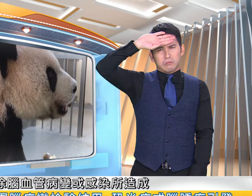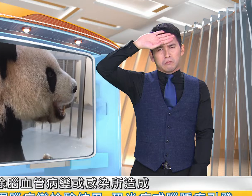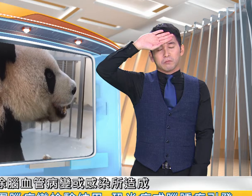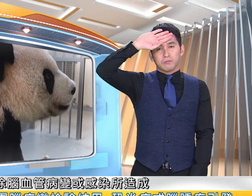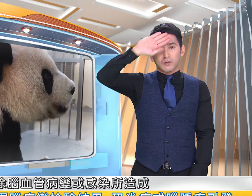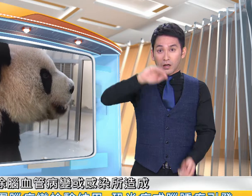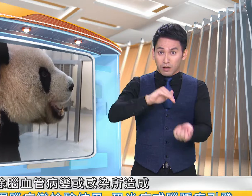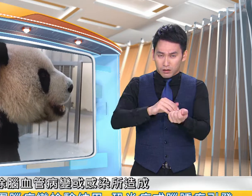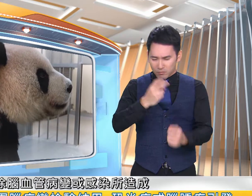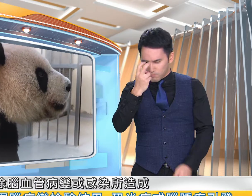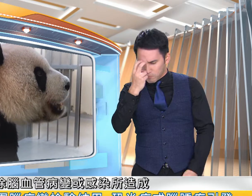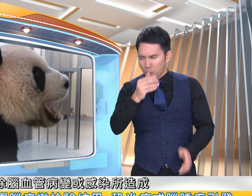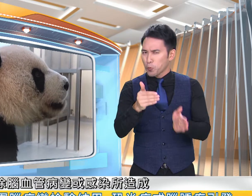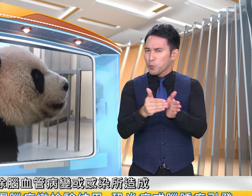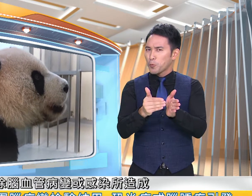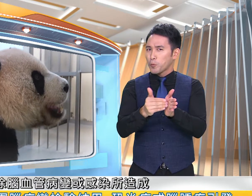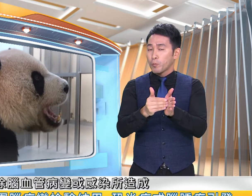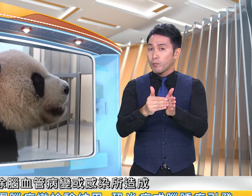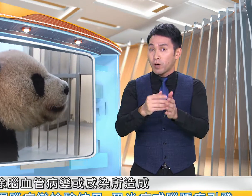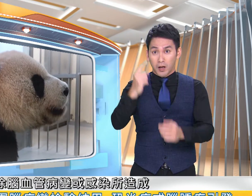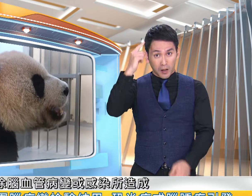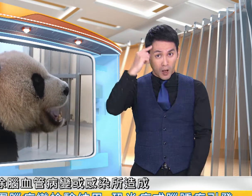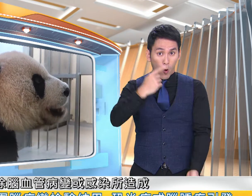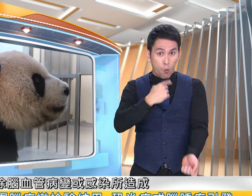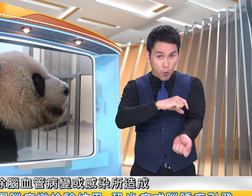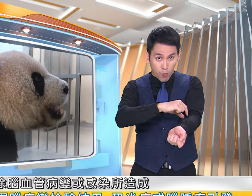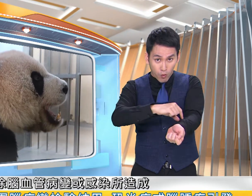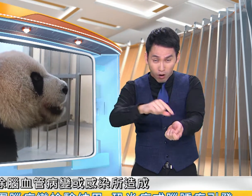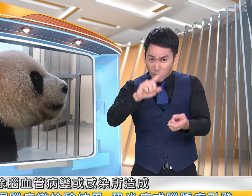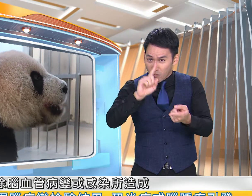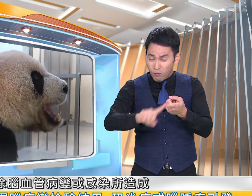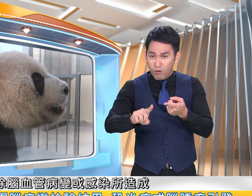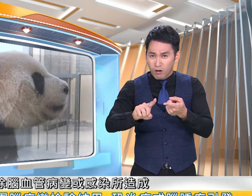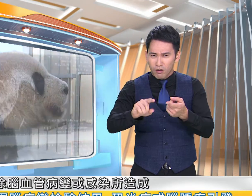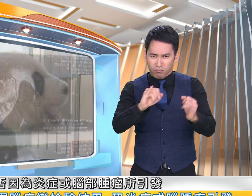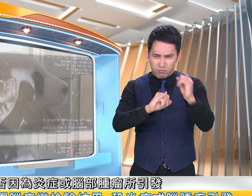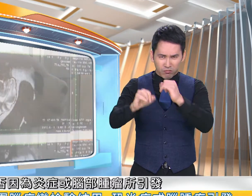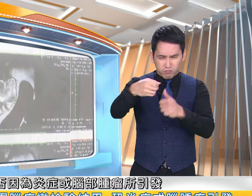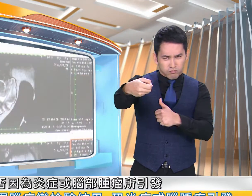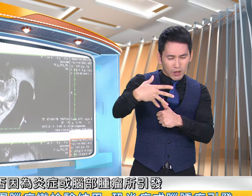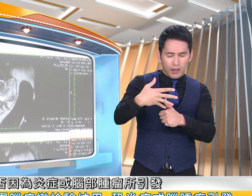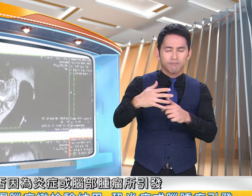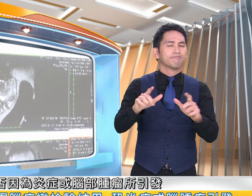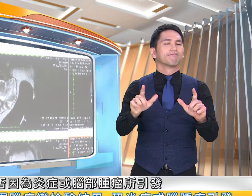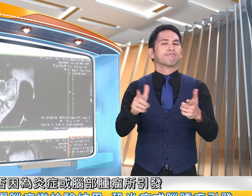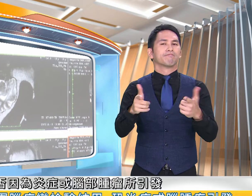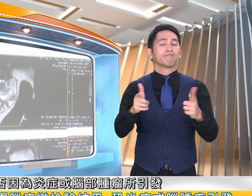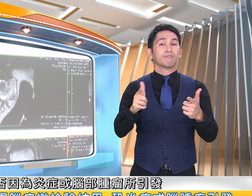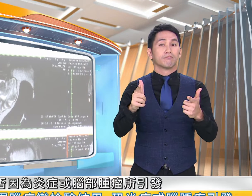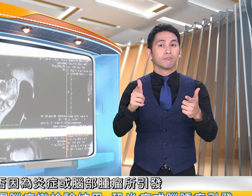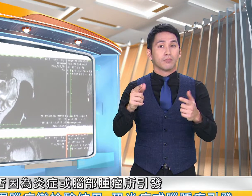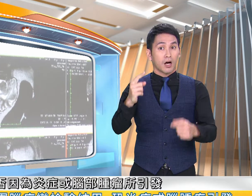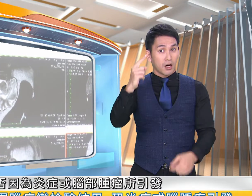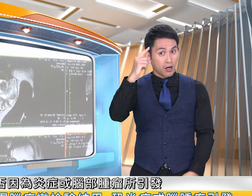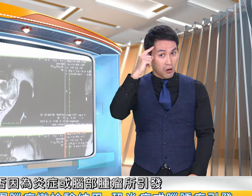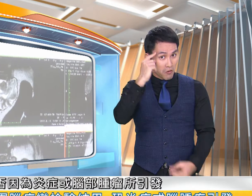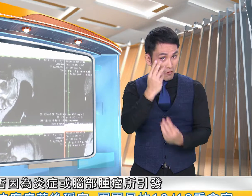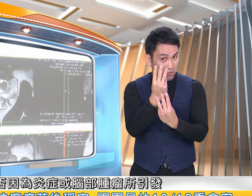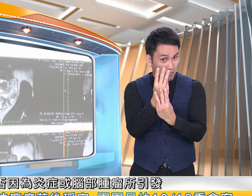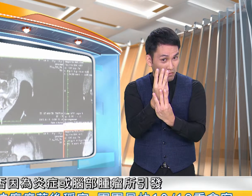排除脑血管病变或感染所造成，而是否因为炎症或是脑部肿瘤所引